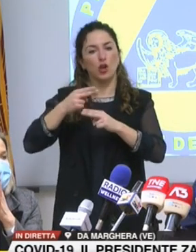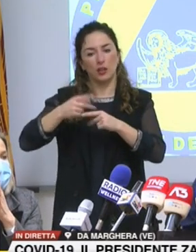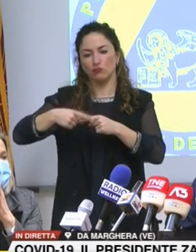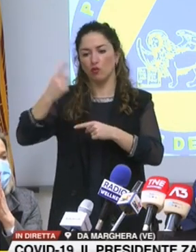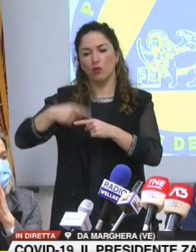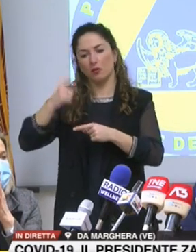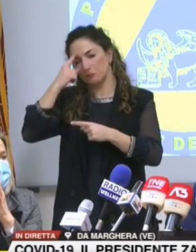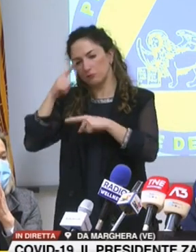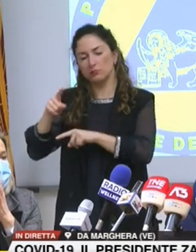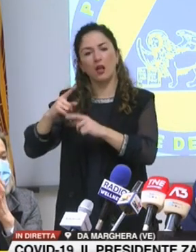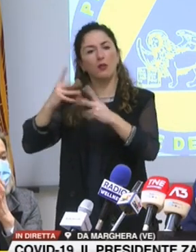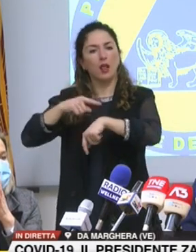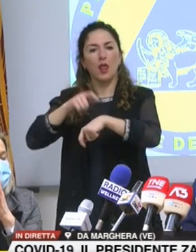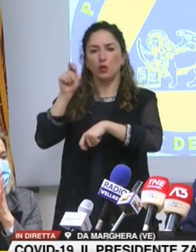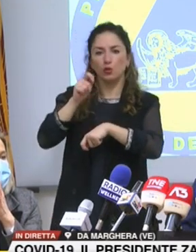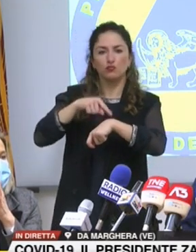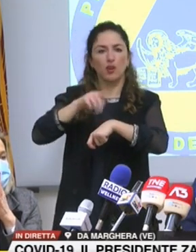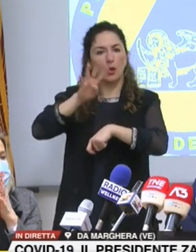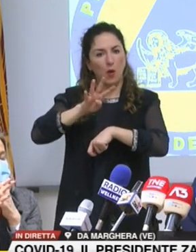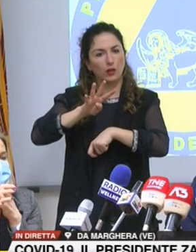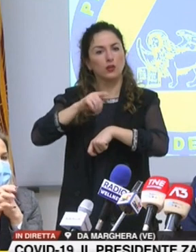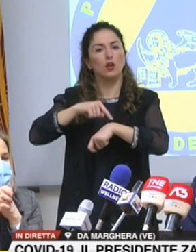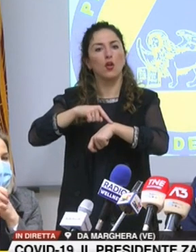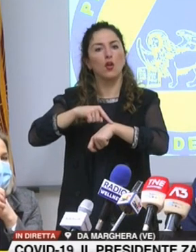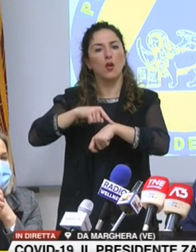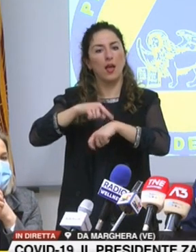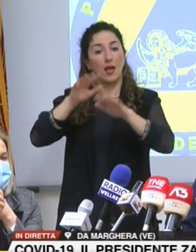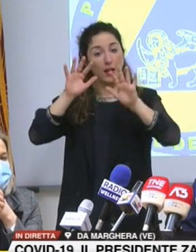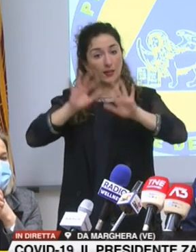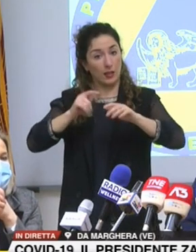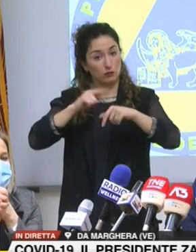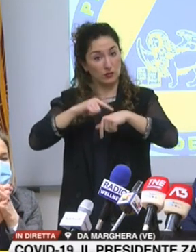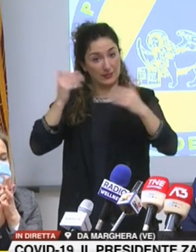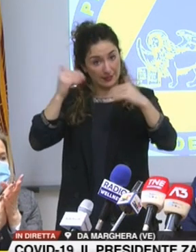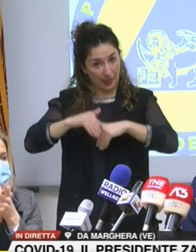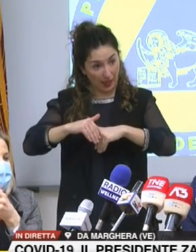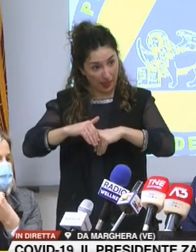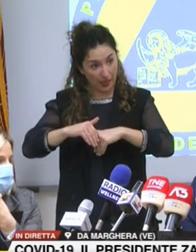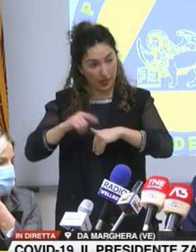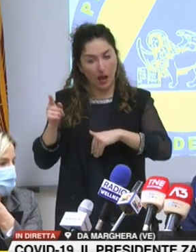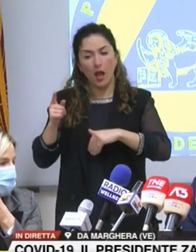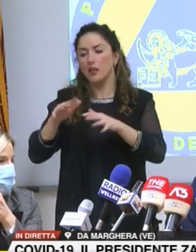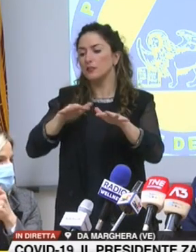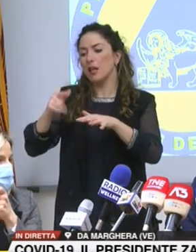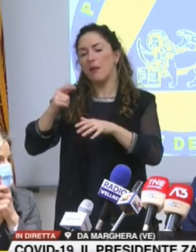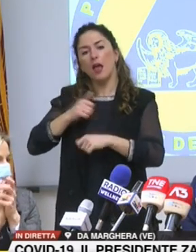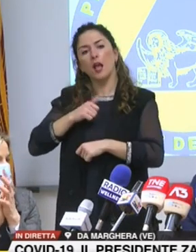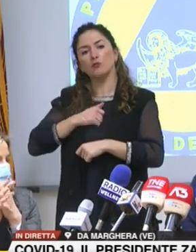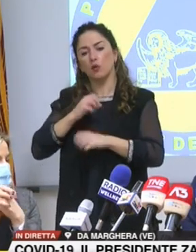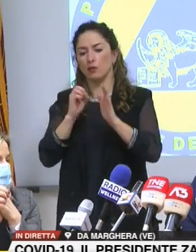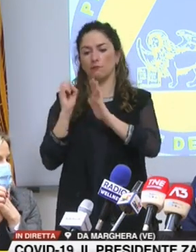ogni 3 volte al giorno, alle 12, alle 16, alle 22, il nostro sistema manda i dati delle registrazioni fatte al portale